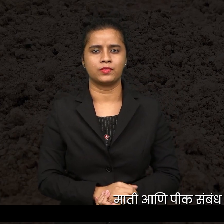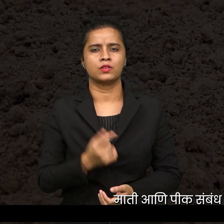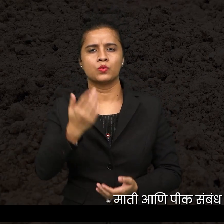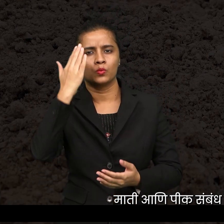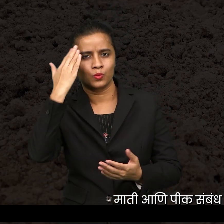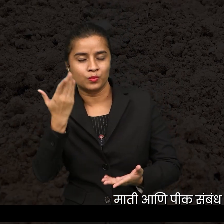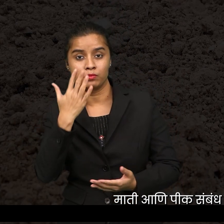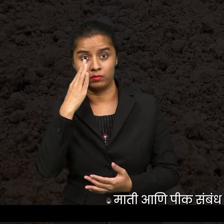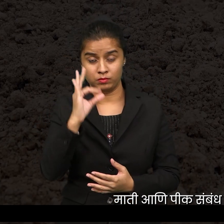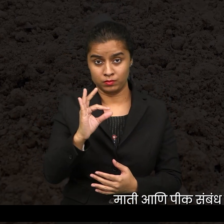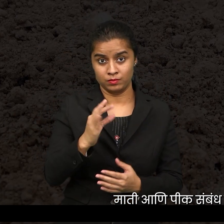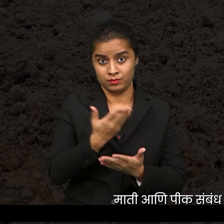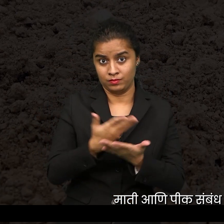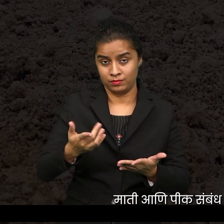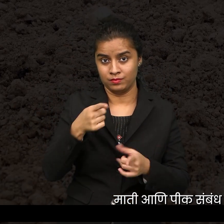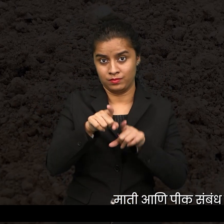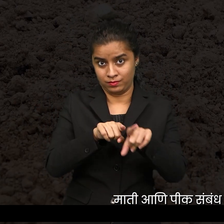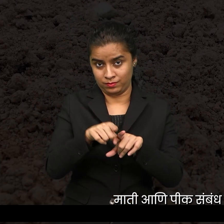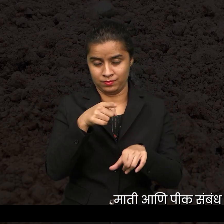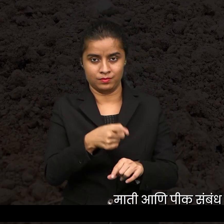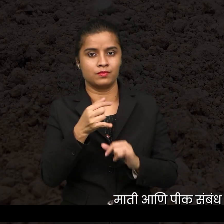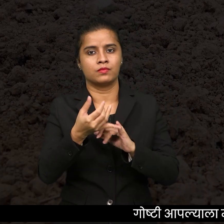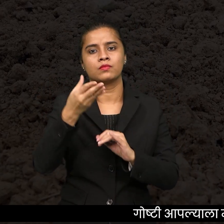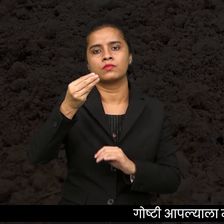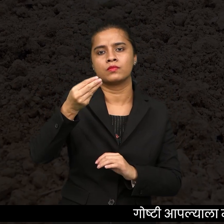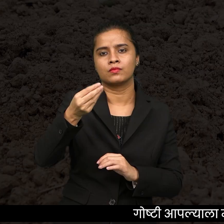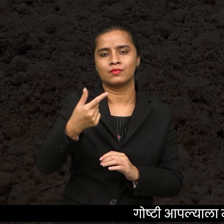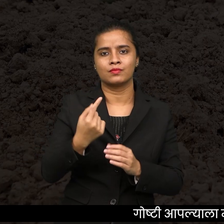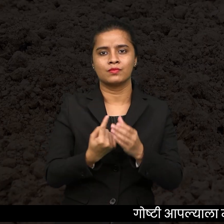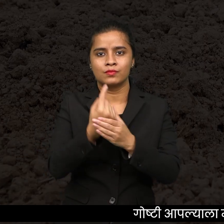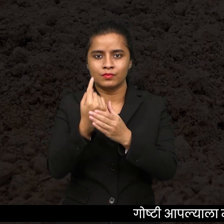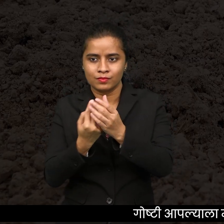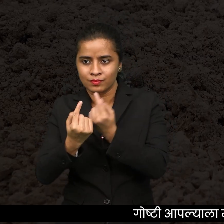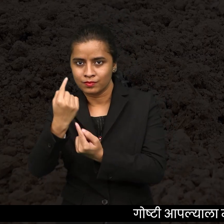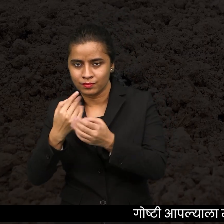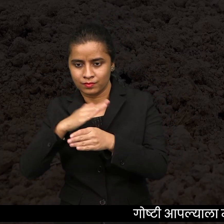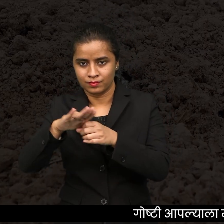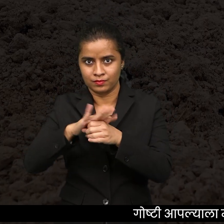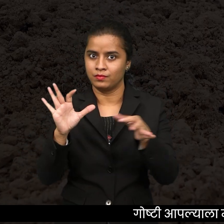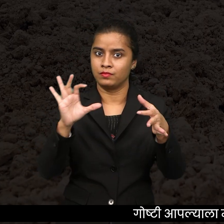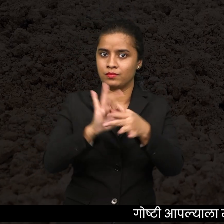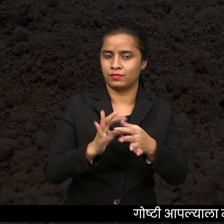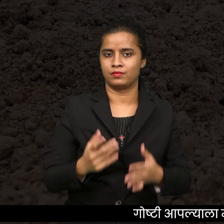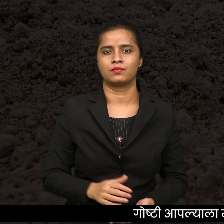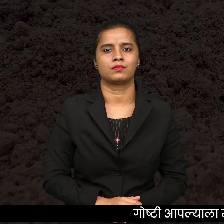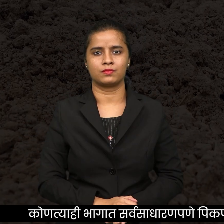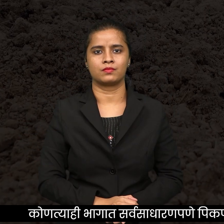माती आणि पीक संबंधी यासारख्या काही महत्त्वाच्या गोष्टी आपल्याला माहिती असायला